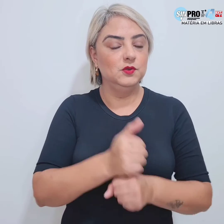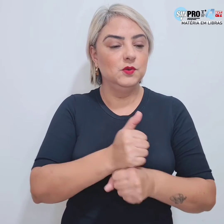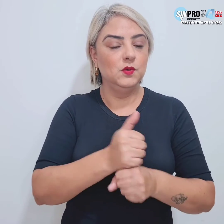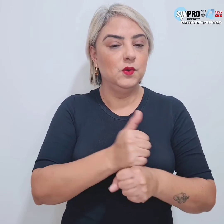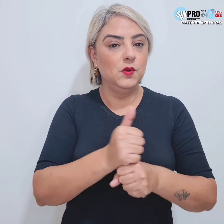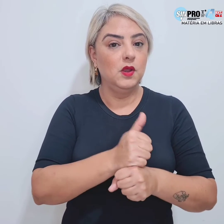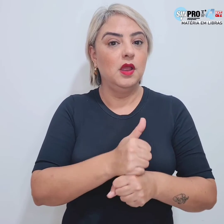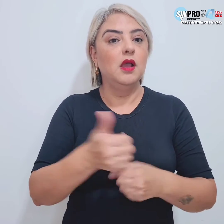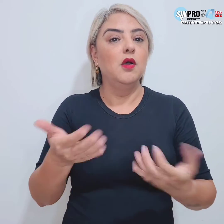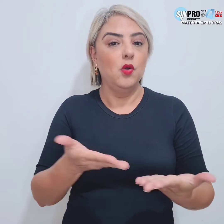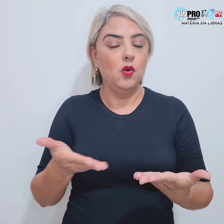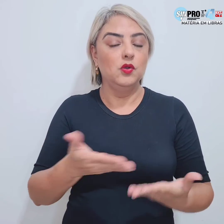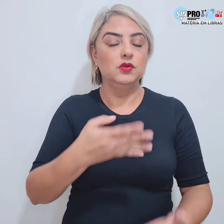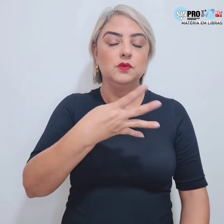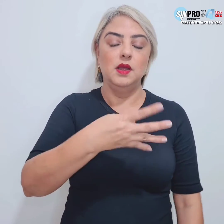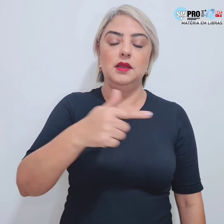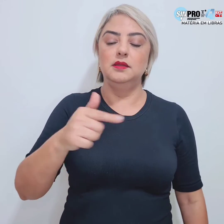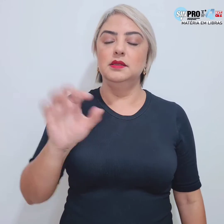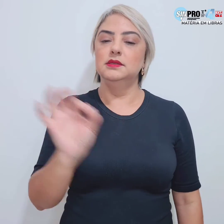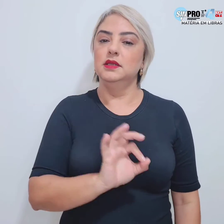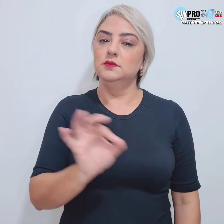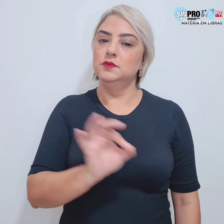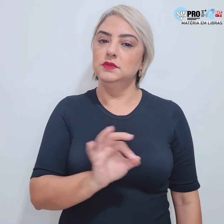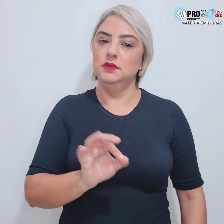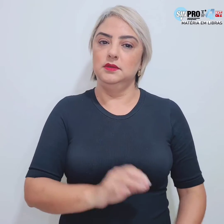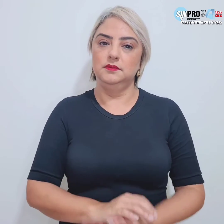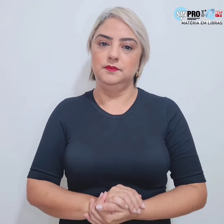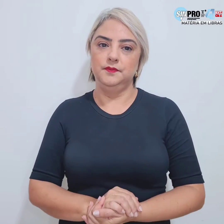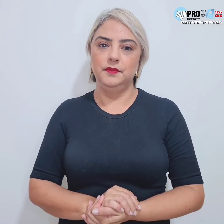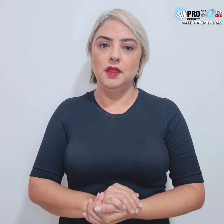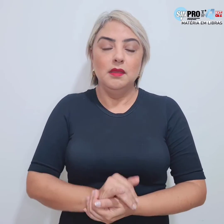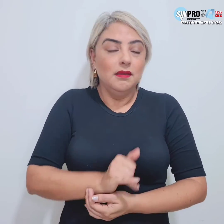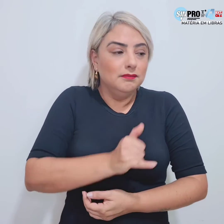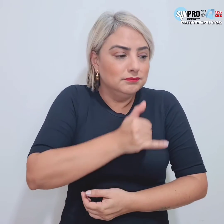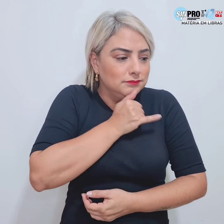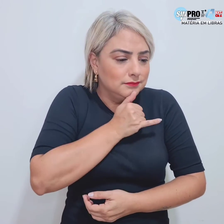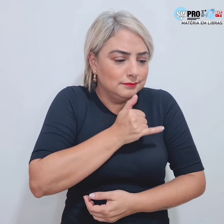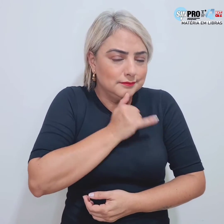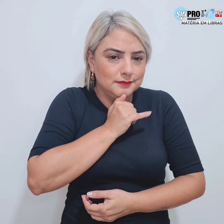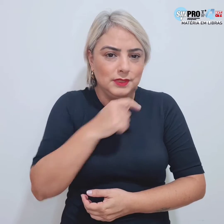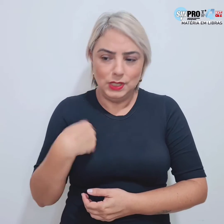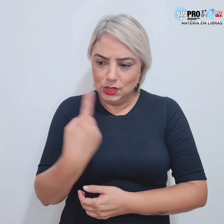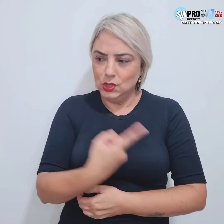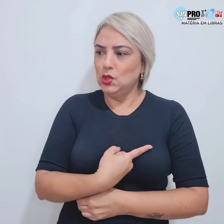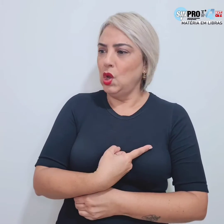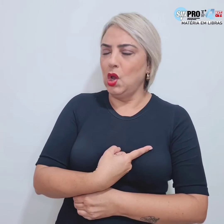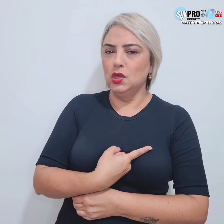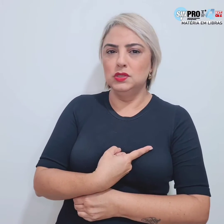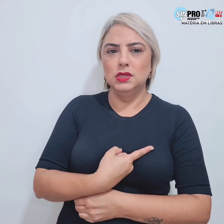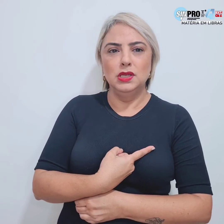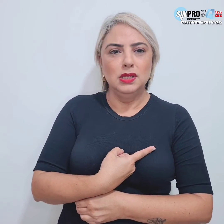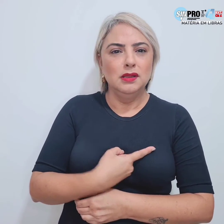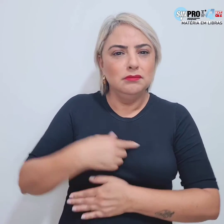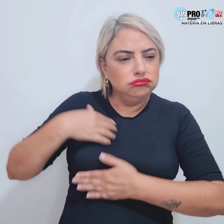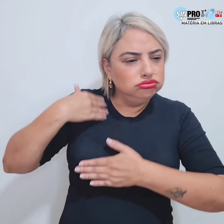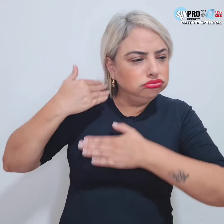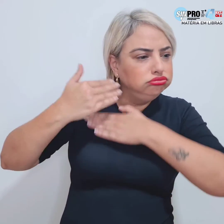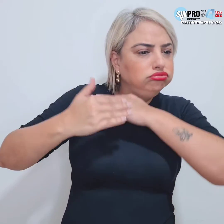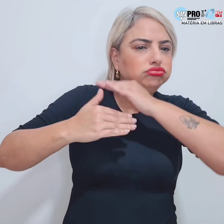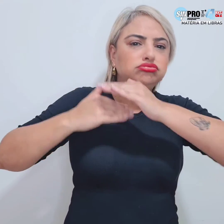atuais 47%. É triste que a gente, depois de todo o crescimento que